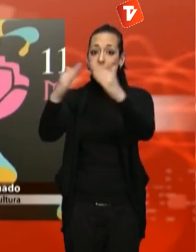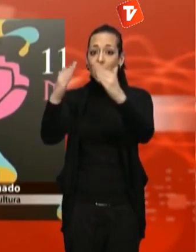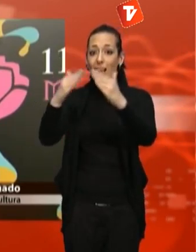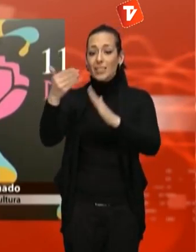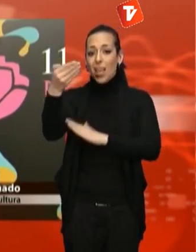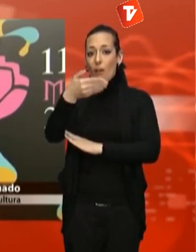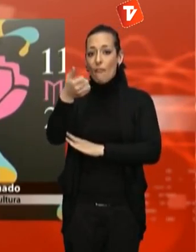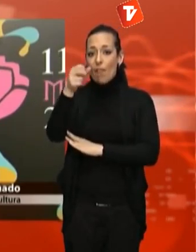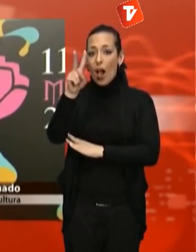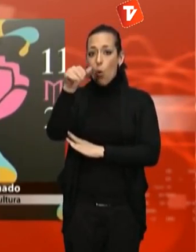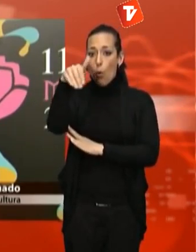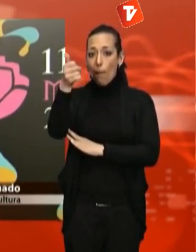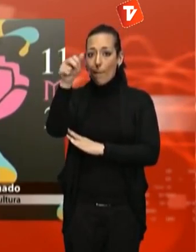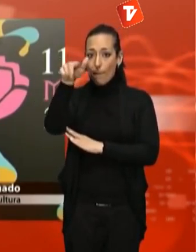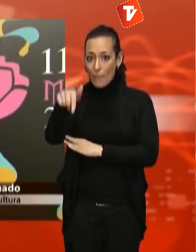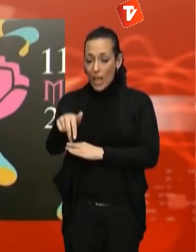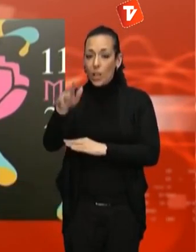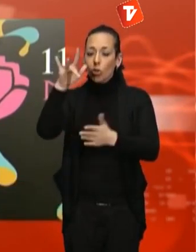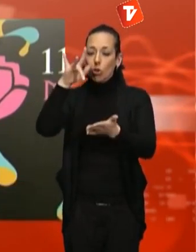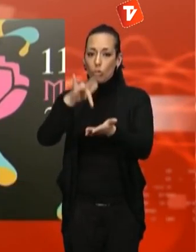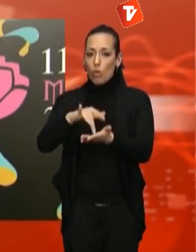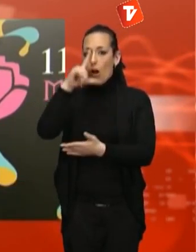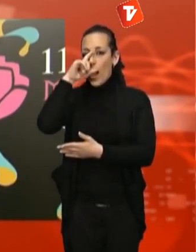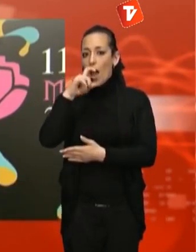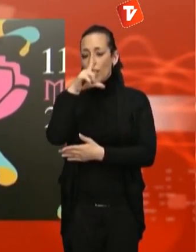principi era la Casa Maria Colli Bacardí,